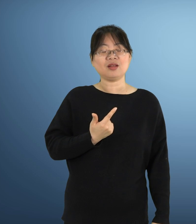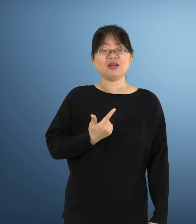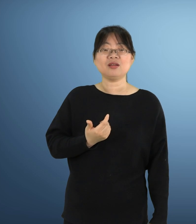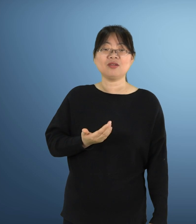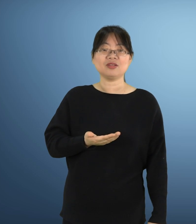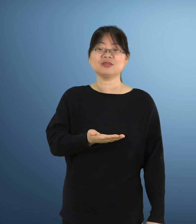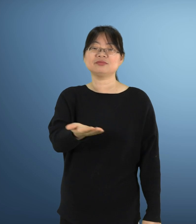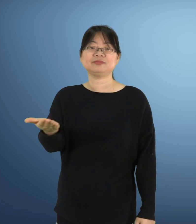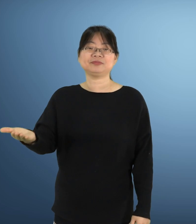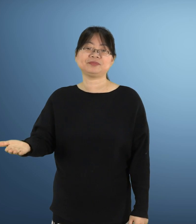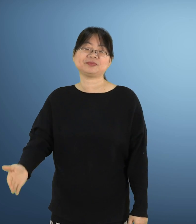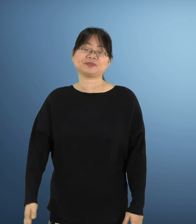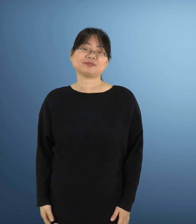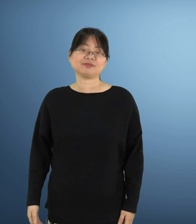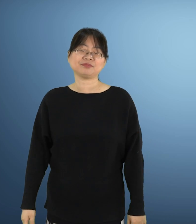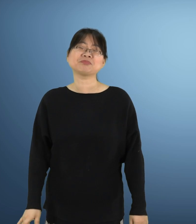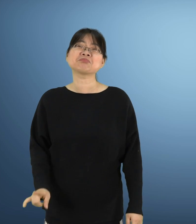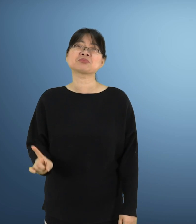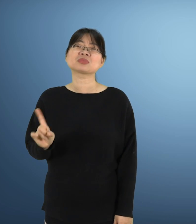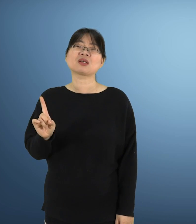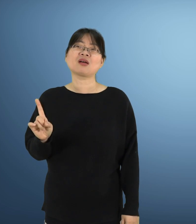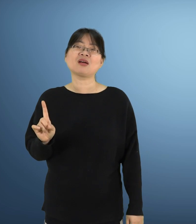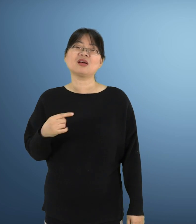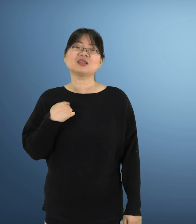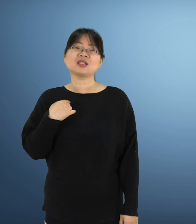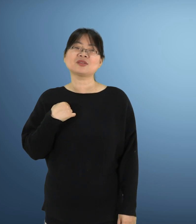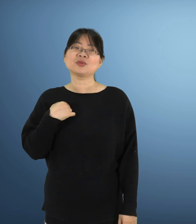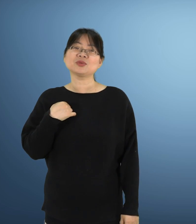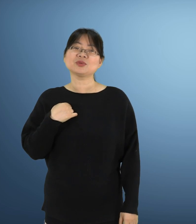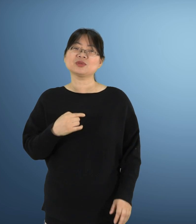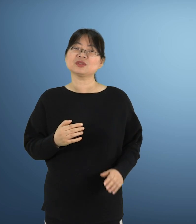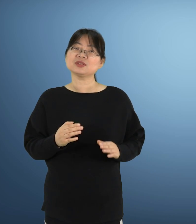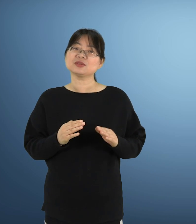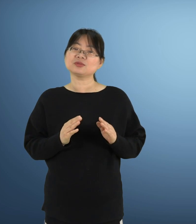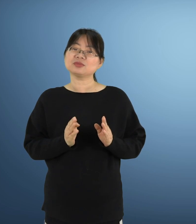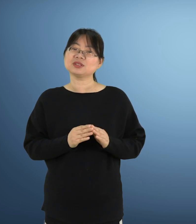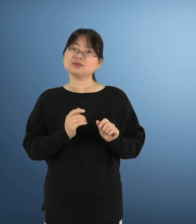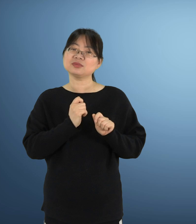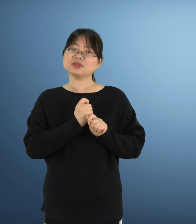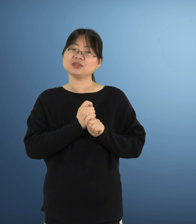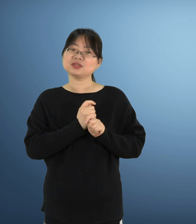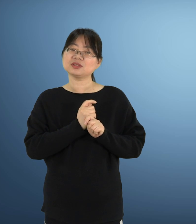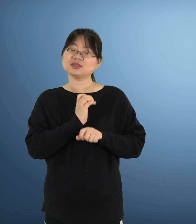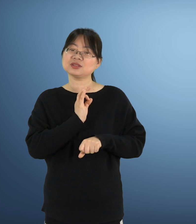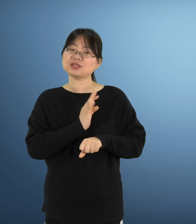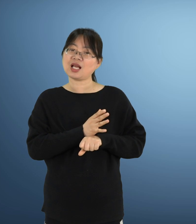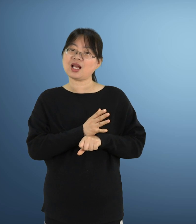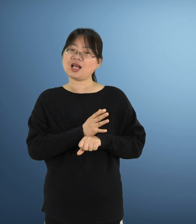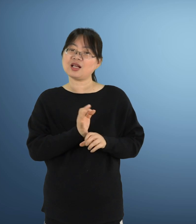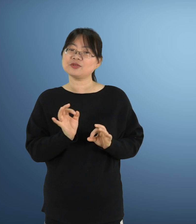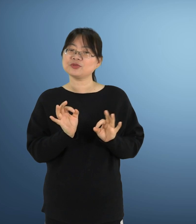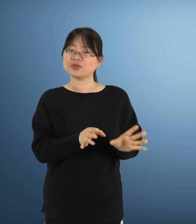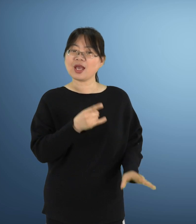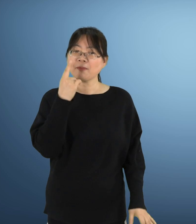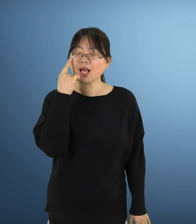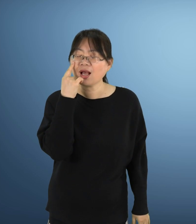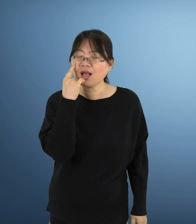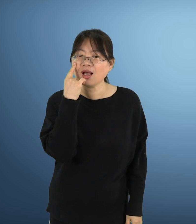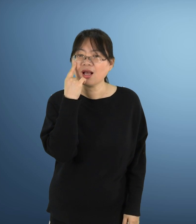여러분, 그러면서 나도 이거 부동산 투기해야 되는 거 아닌가? 이러고 있다가